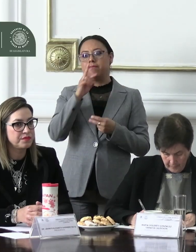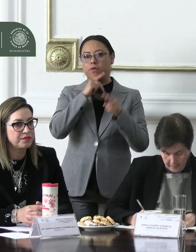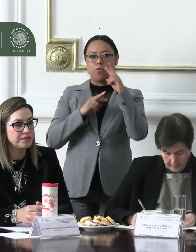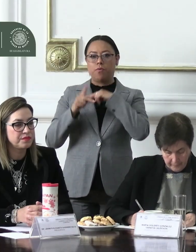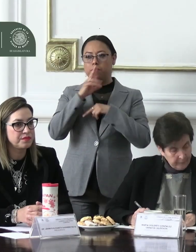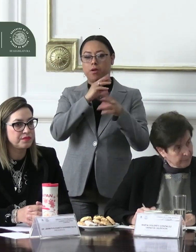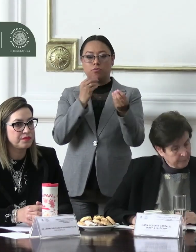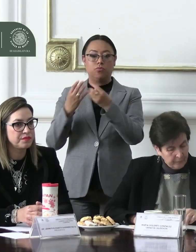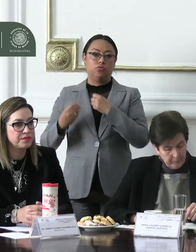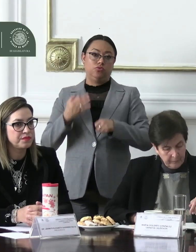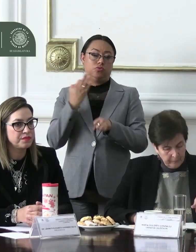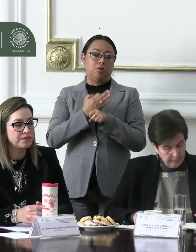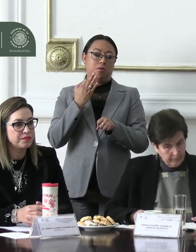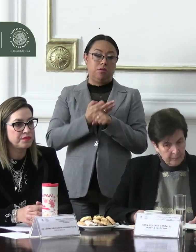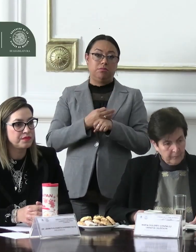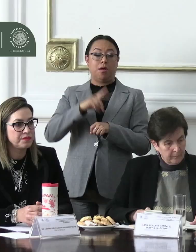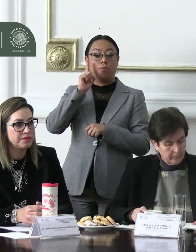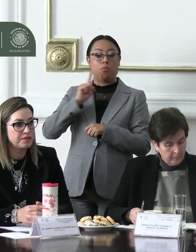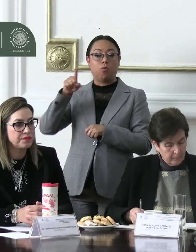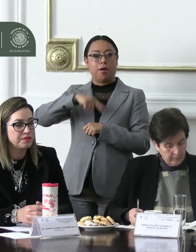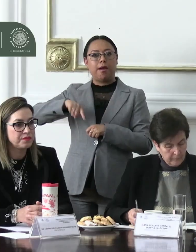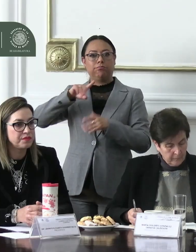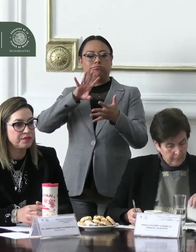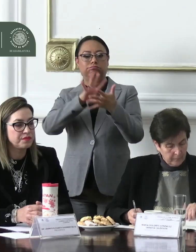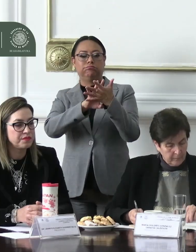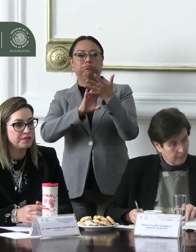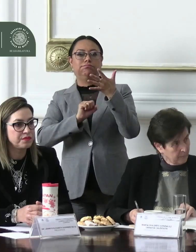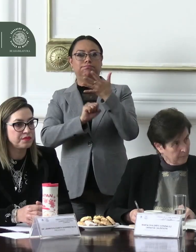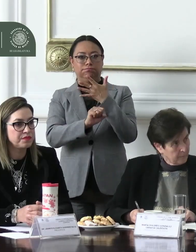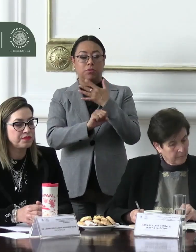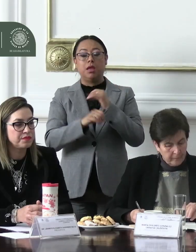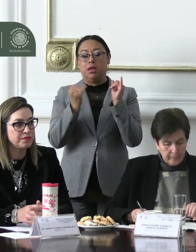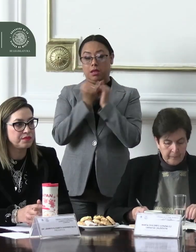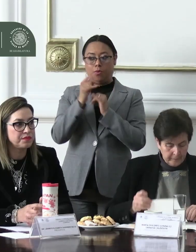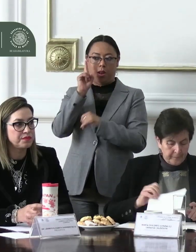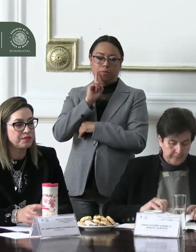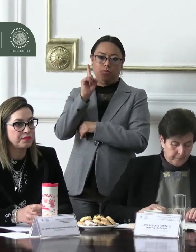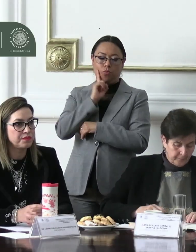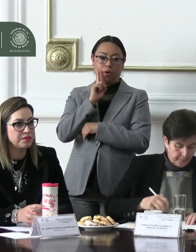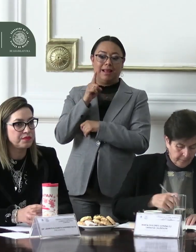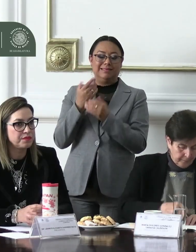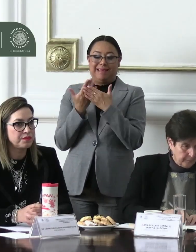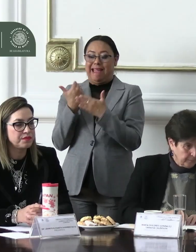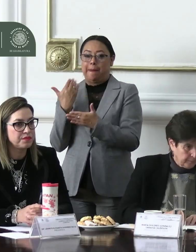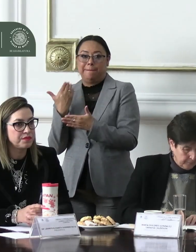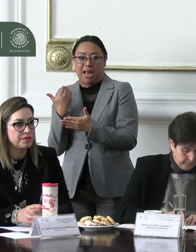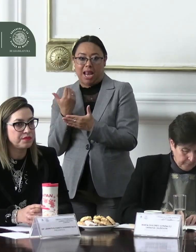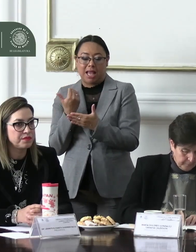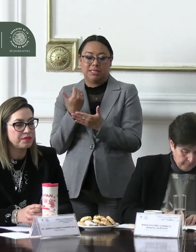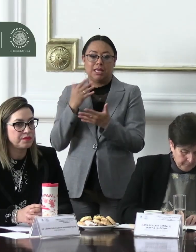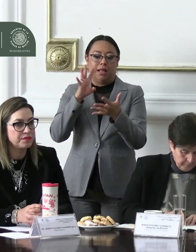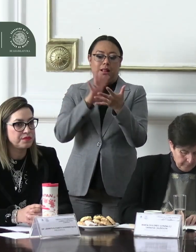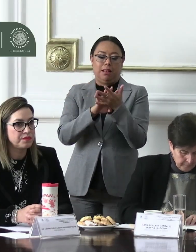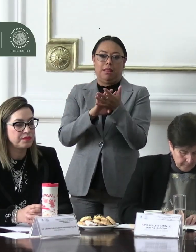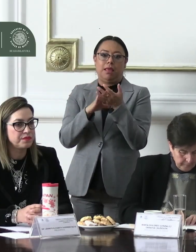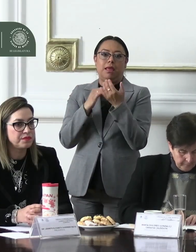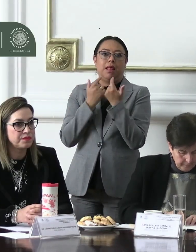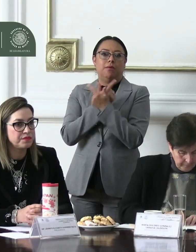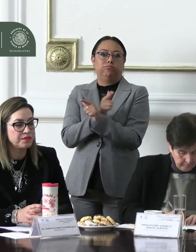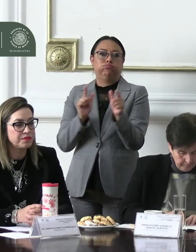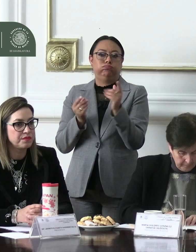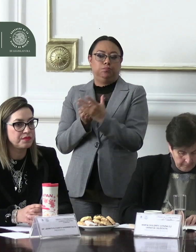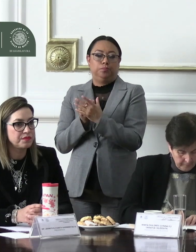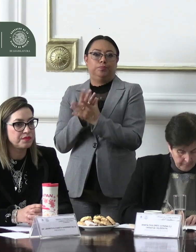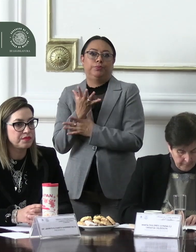profundamente la situación de las mujeres privadas de su libertad y las mujeres preliberadas en el tema de la reinserción.